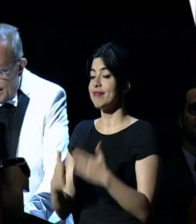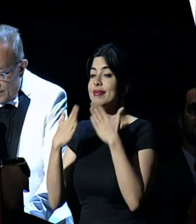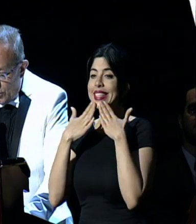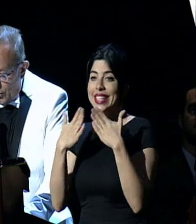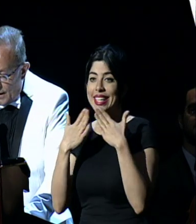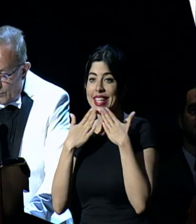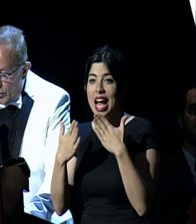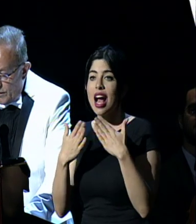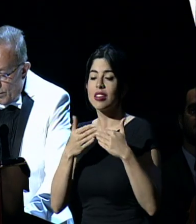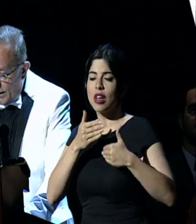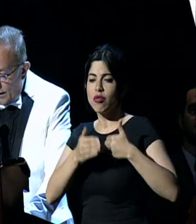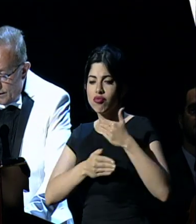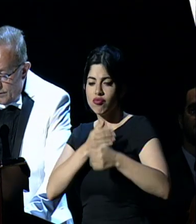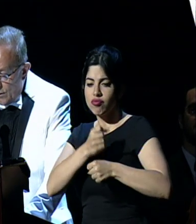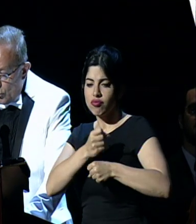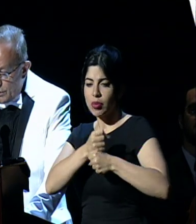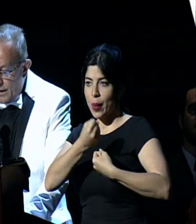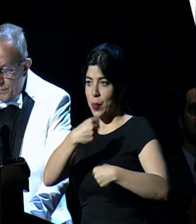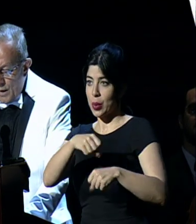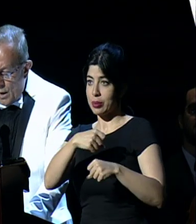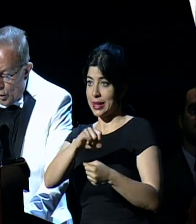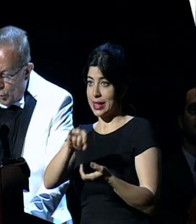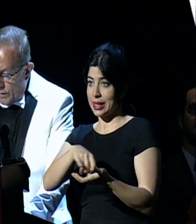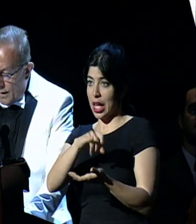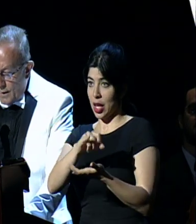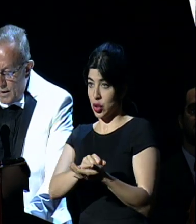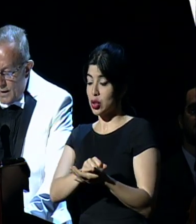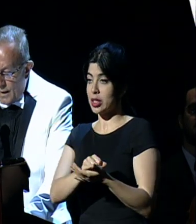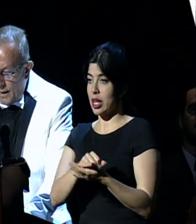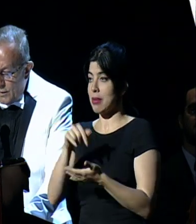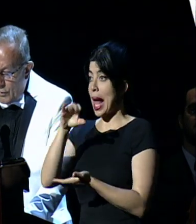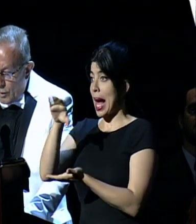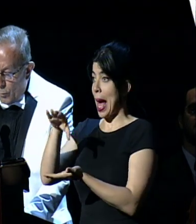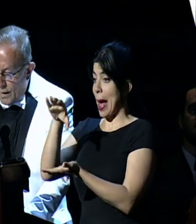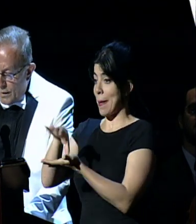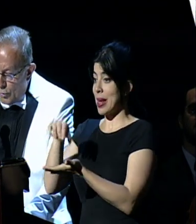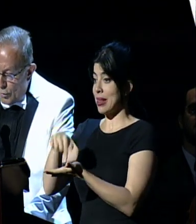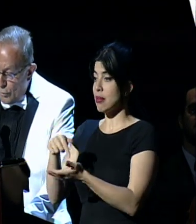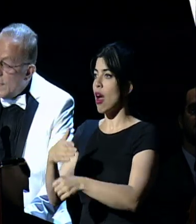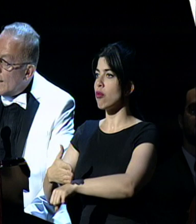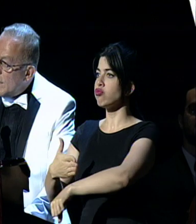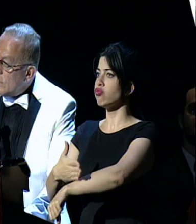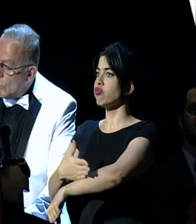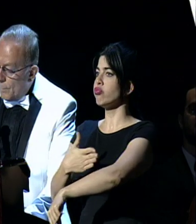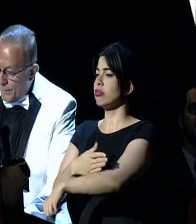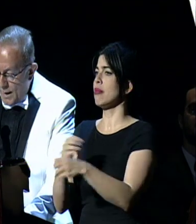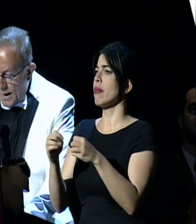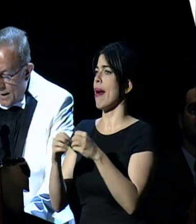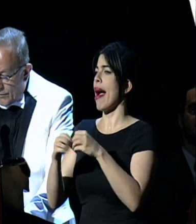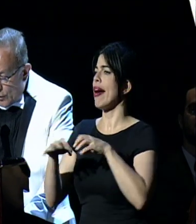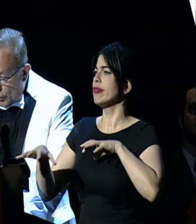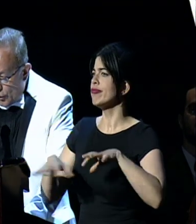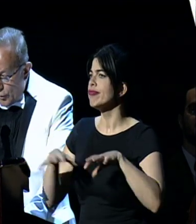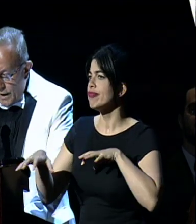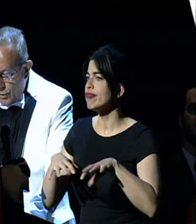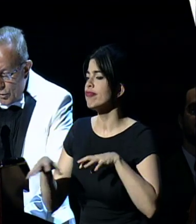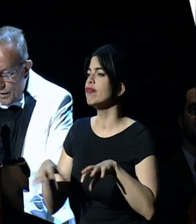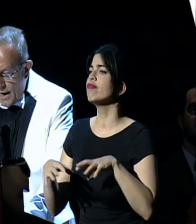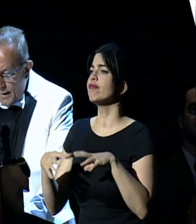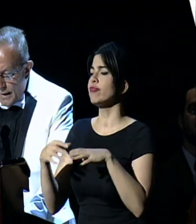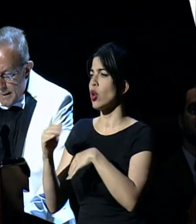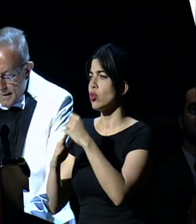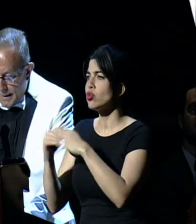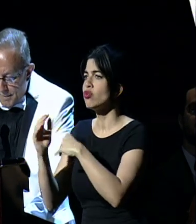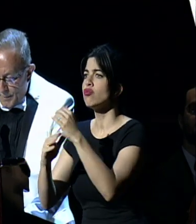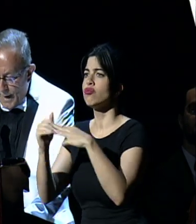Gracias a la gestión de la Municipalidad de San José, nuestra capital ha ido recuperando su dinamismo,